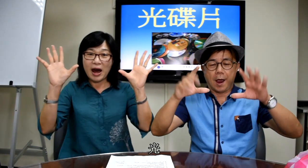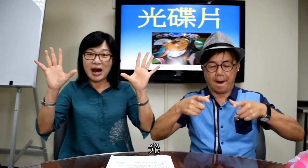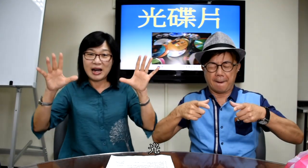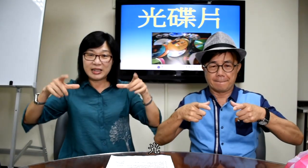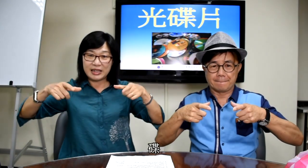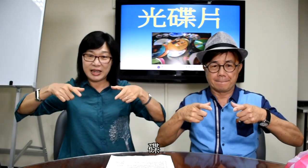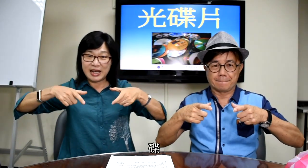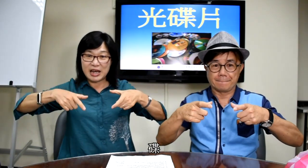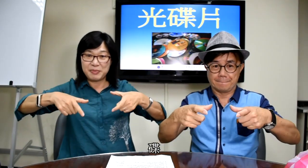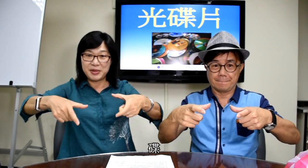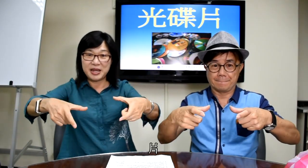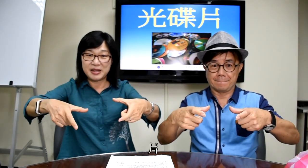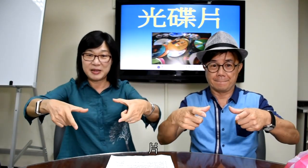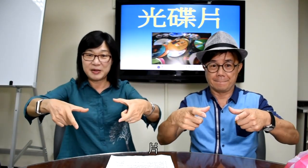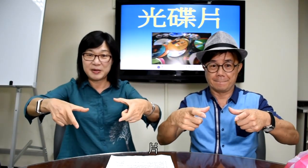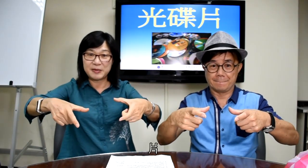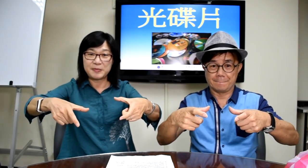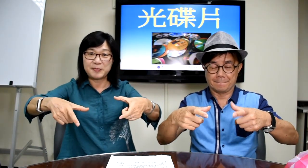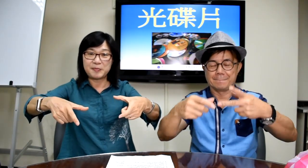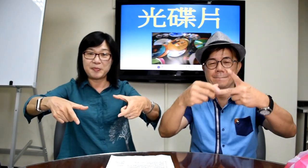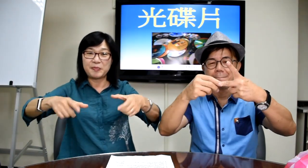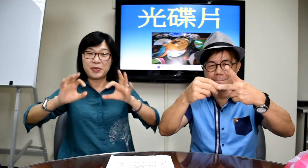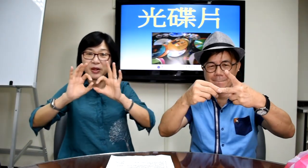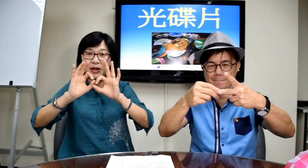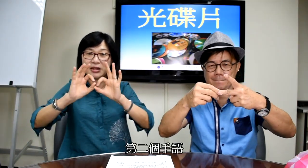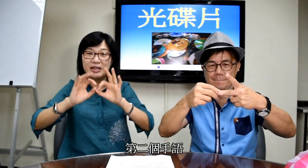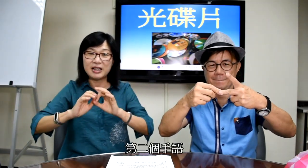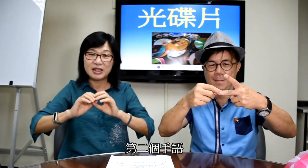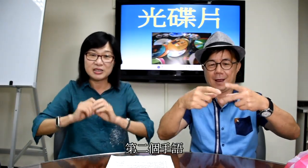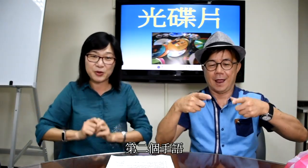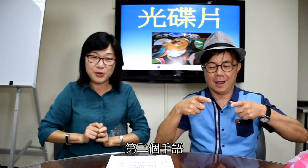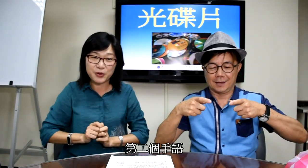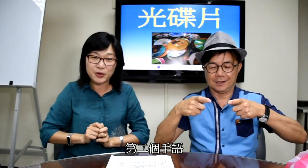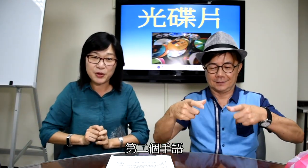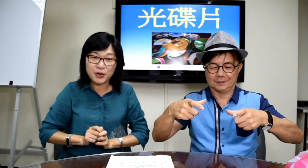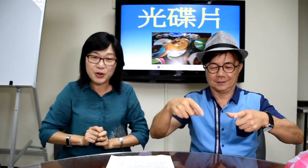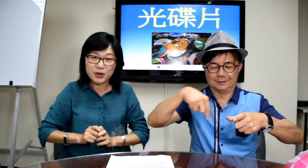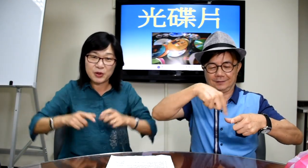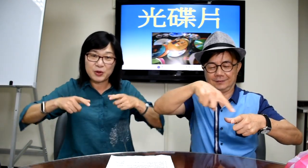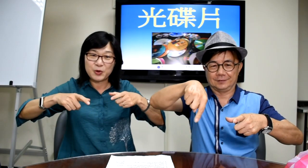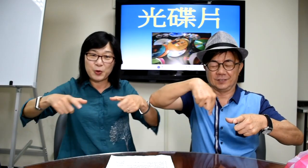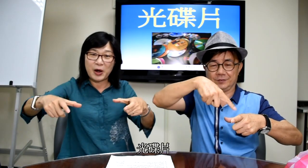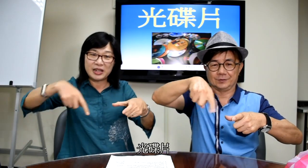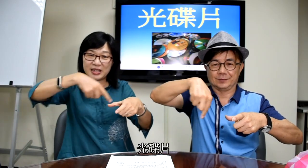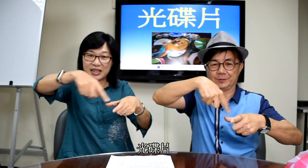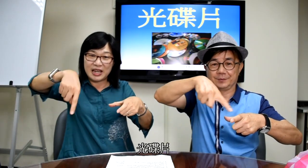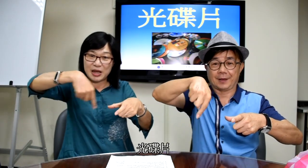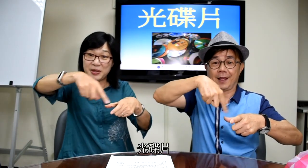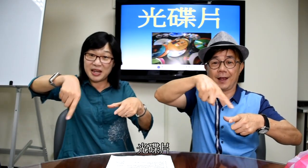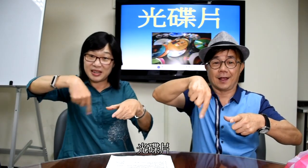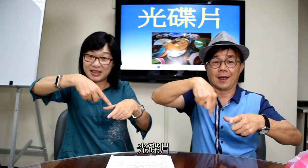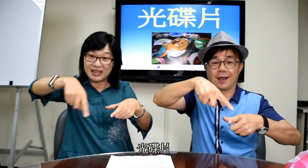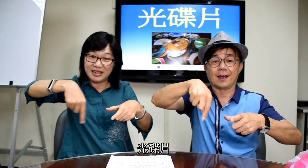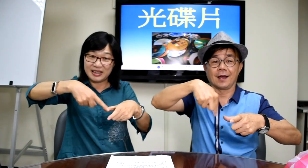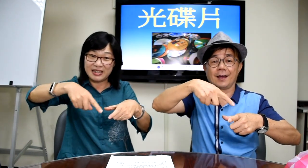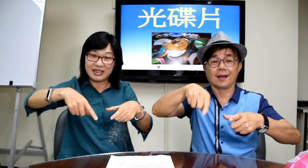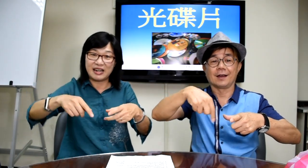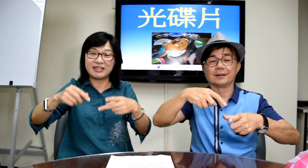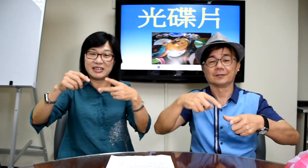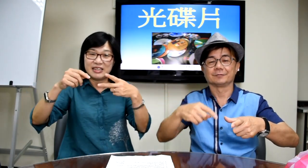光碟片，第二个手语，光碟片，再